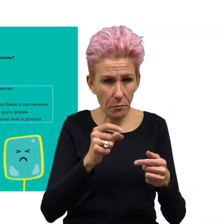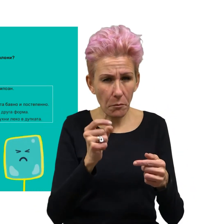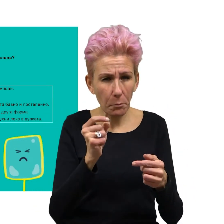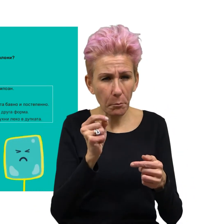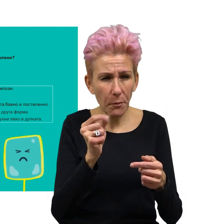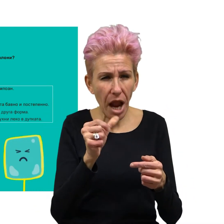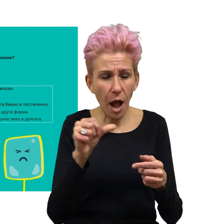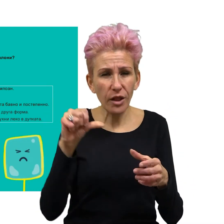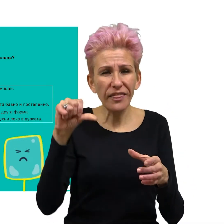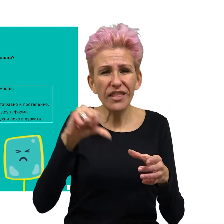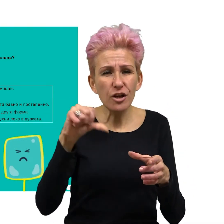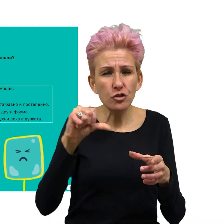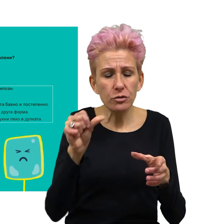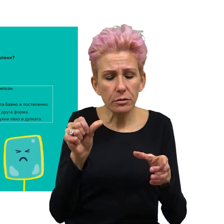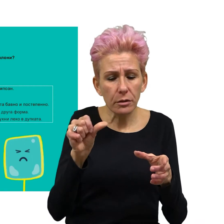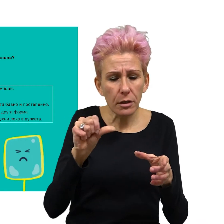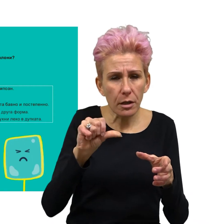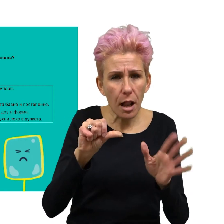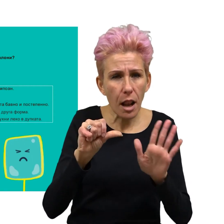бавно и постепенно.